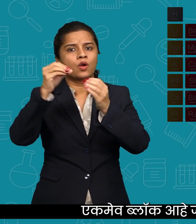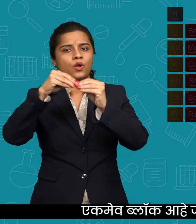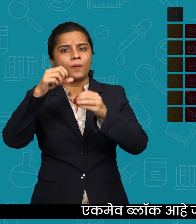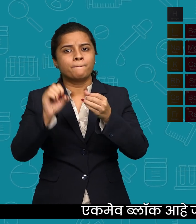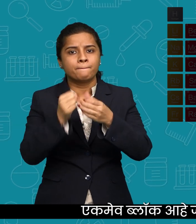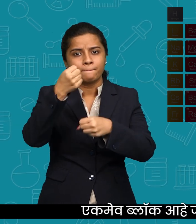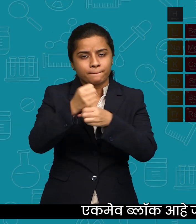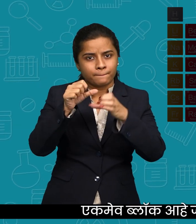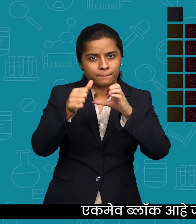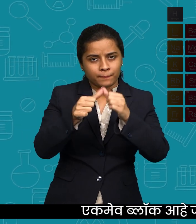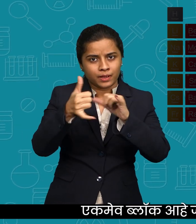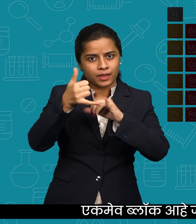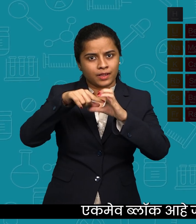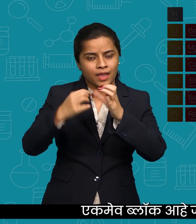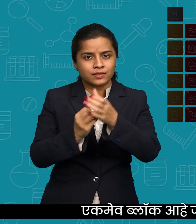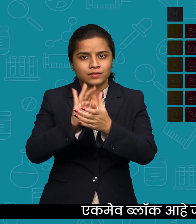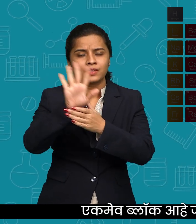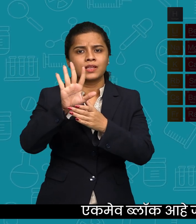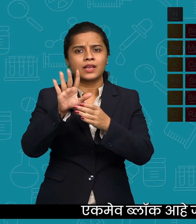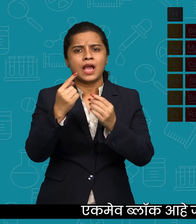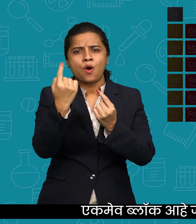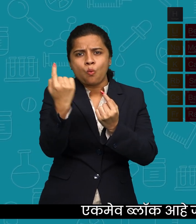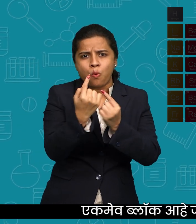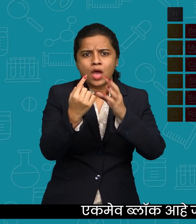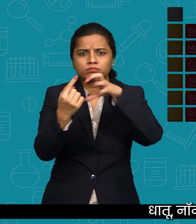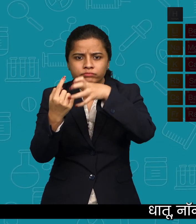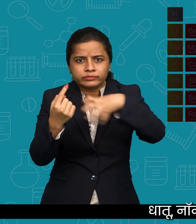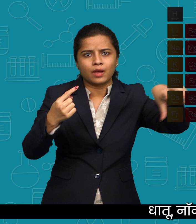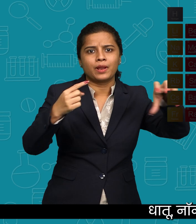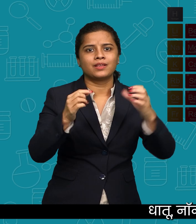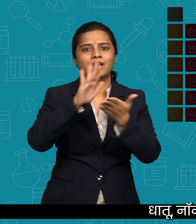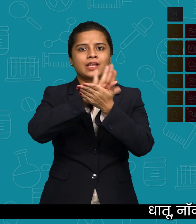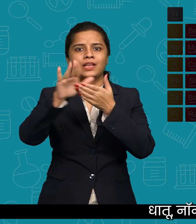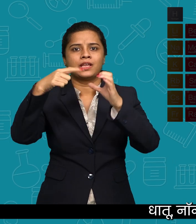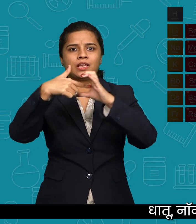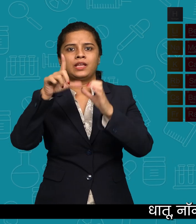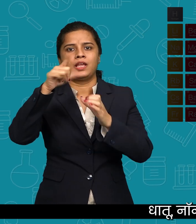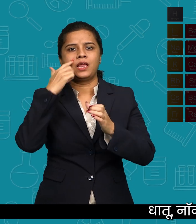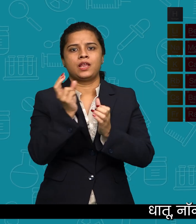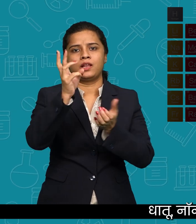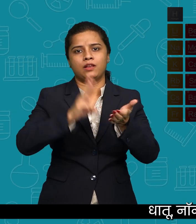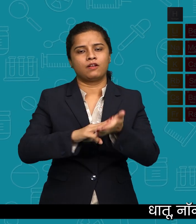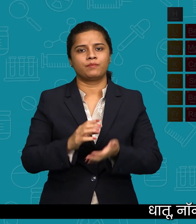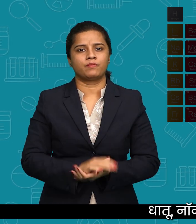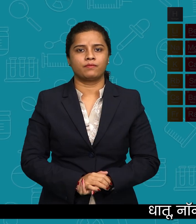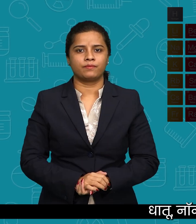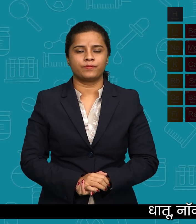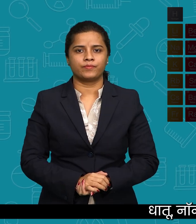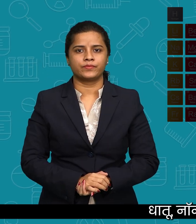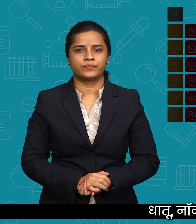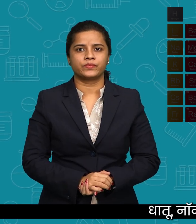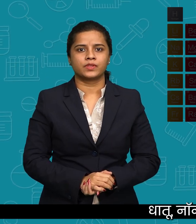हा एकमेव ब्लॉक आहे ज्यामध्ये सर्व 3 प्रकारचे घटक आहेत: धातू, नॉन मेटल्स आणि मेटलॉइड्स.